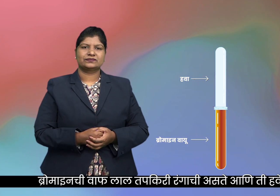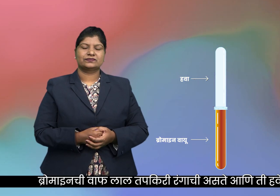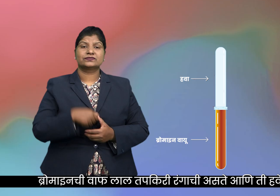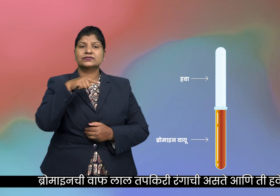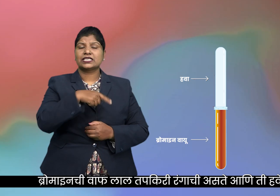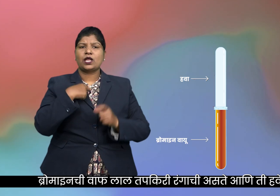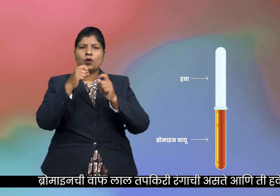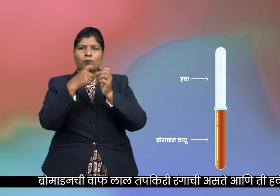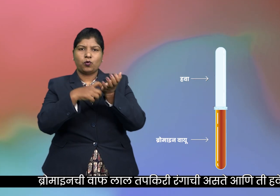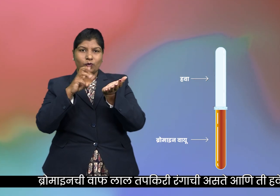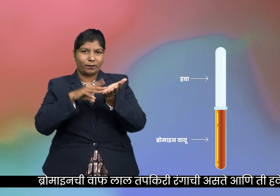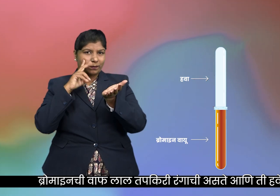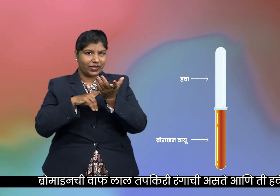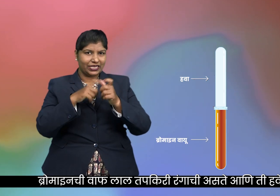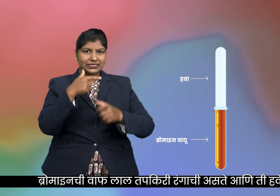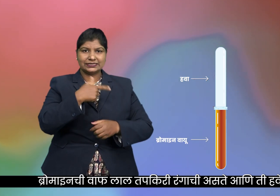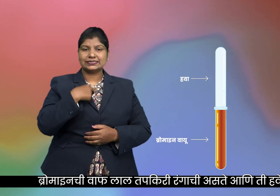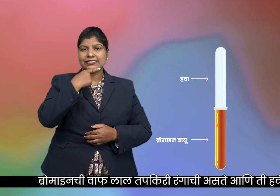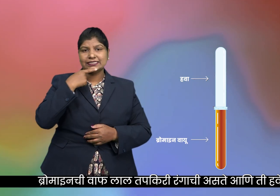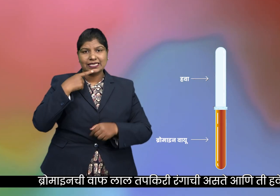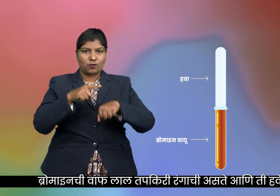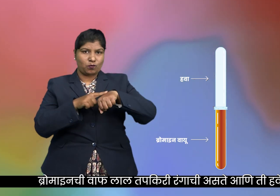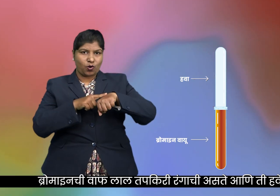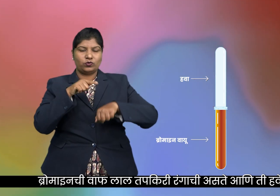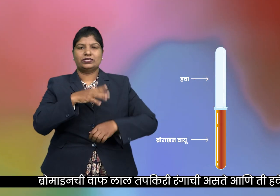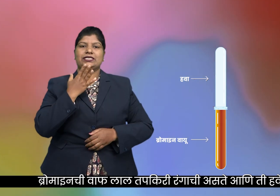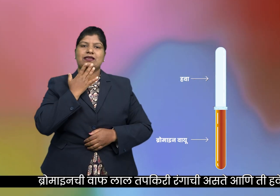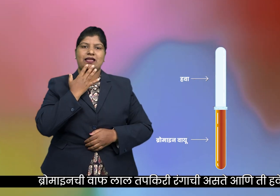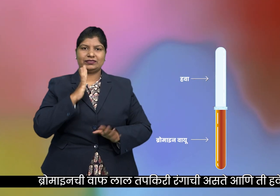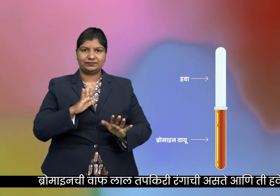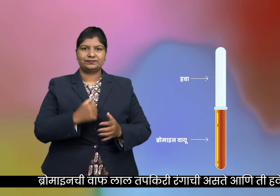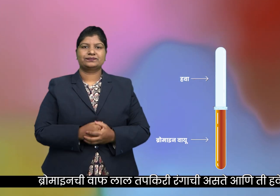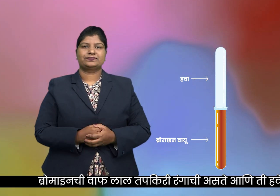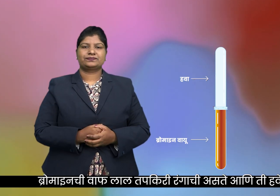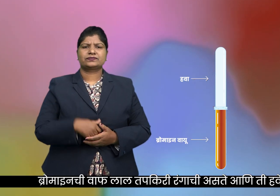ब्रोमाइनची वाफ लाल तपकिरी रंगाची असती आणि ती हवेपेक्षा जड असते.